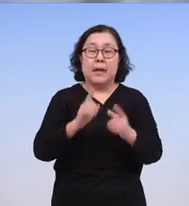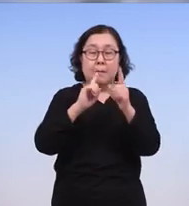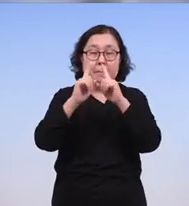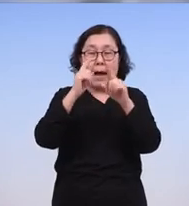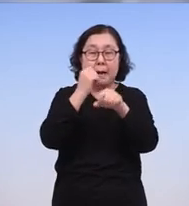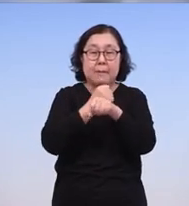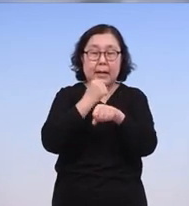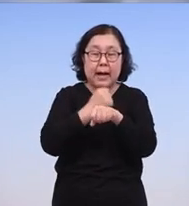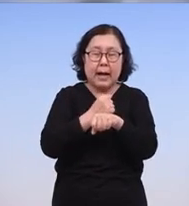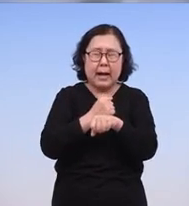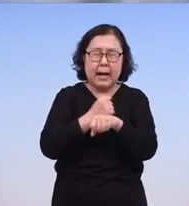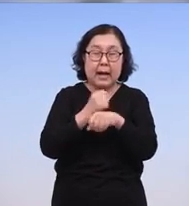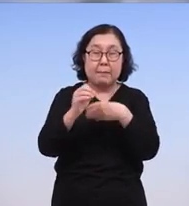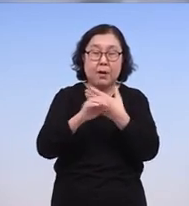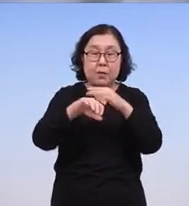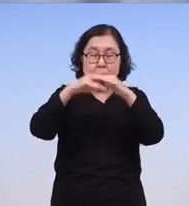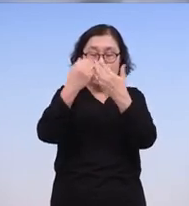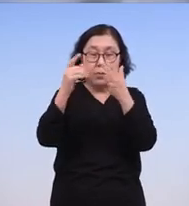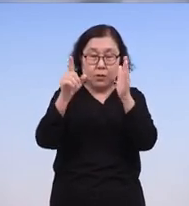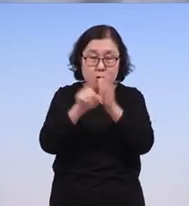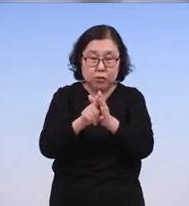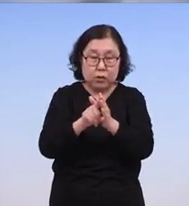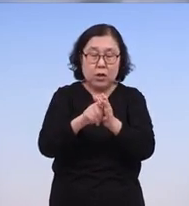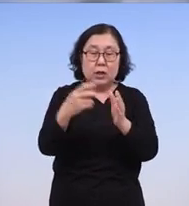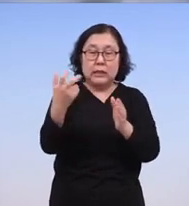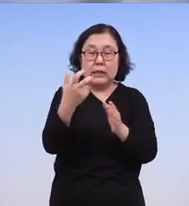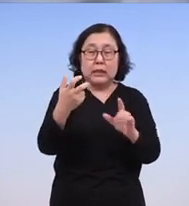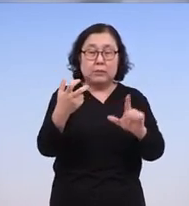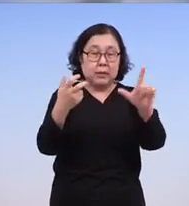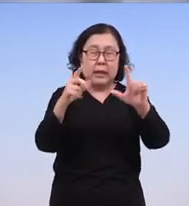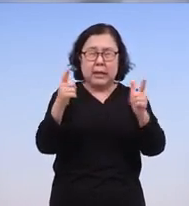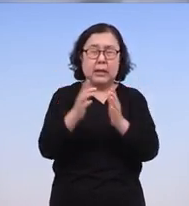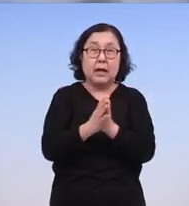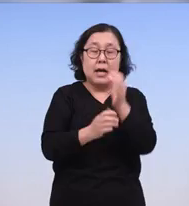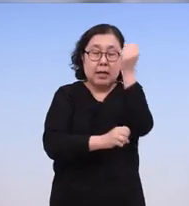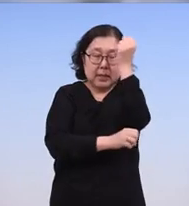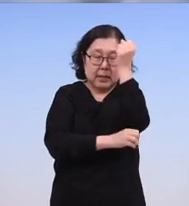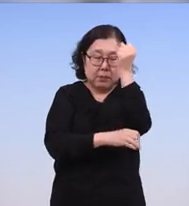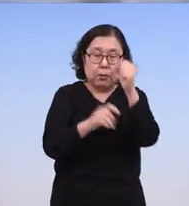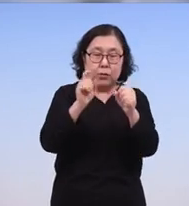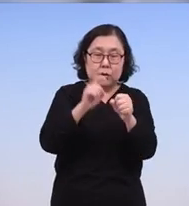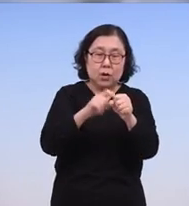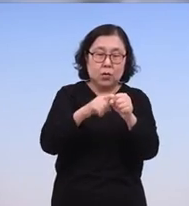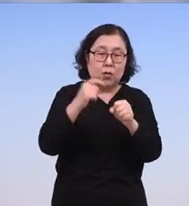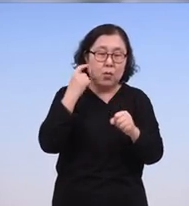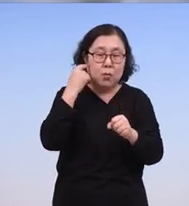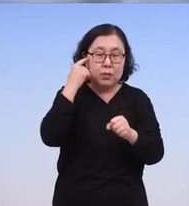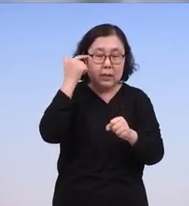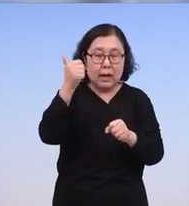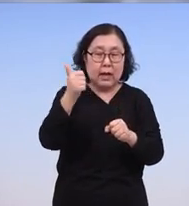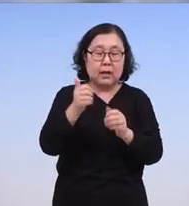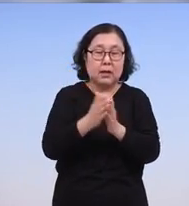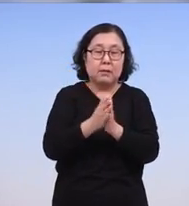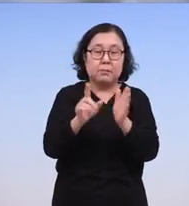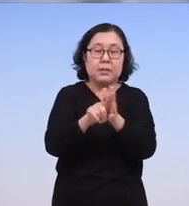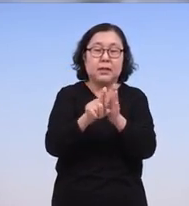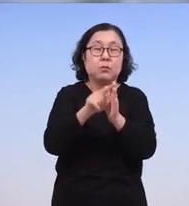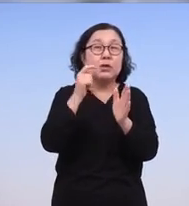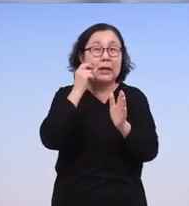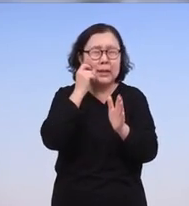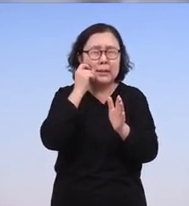말만 하면 다 믿어주던 70년대에 우리가 태어나지 않고 기본적으로 목사를 불신하는 이 시대의 목사가 된 거